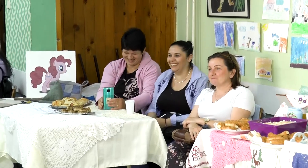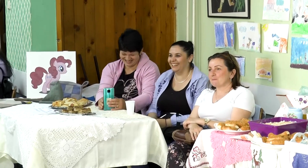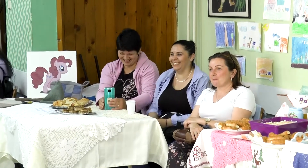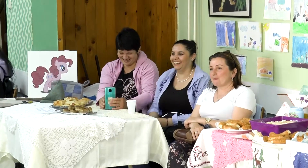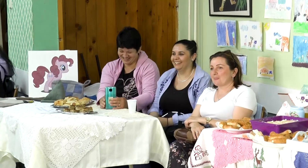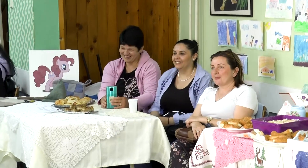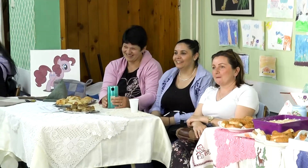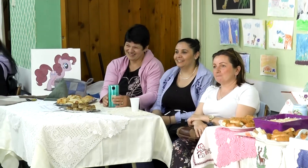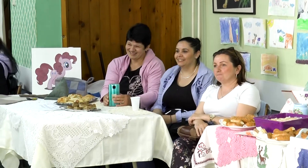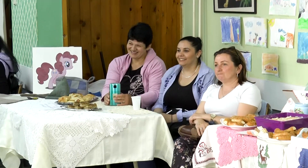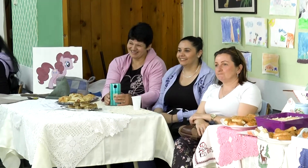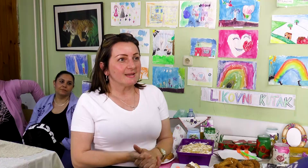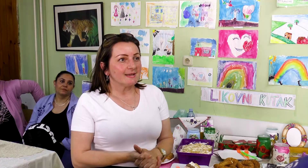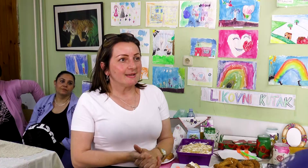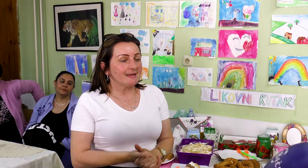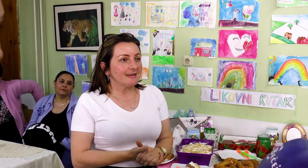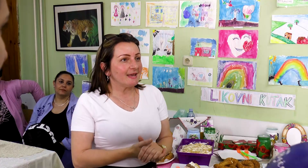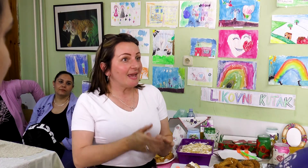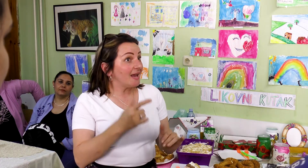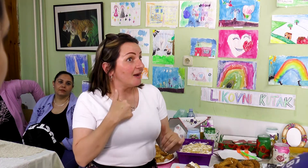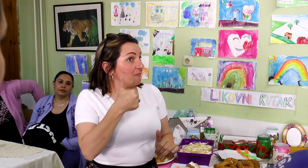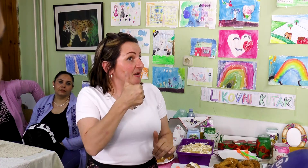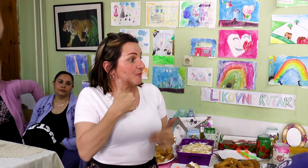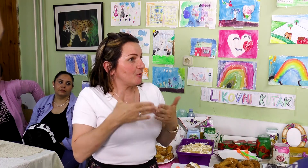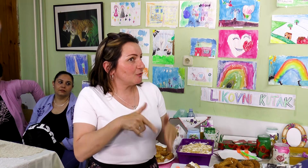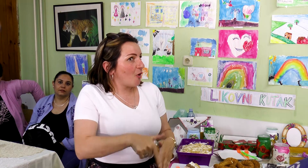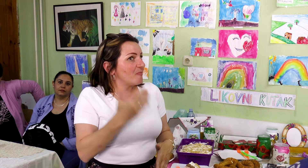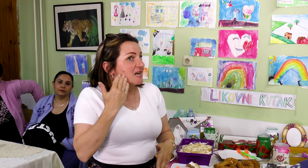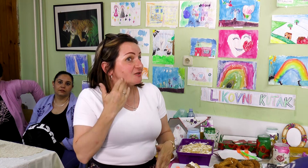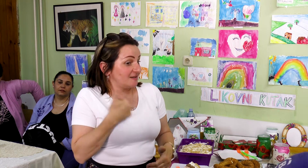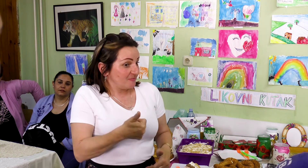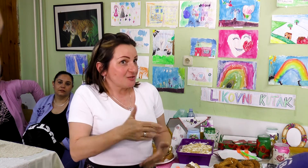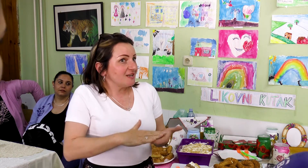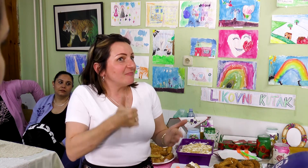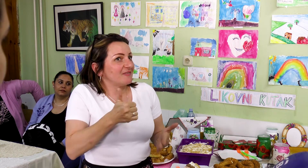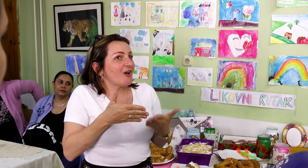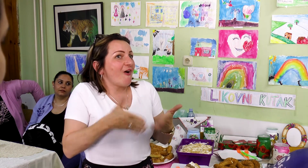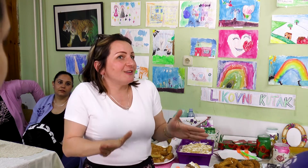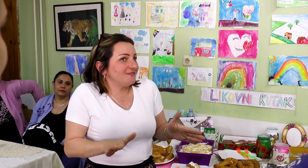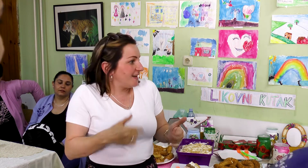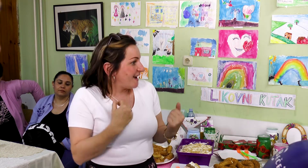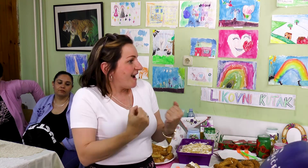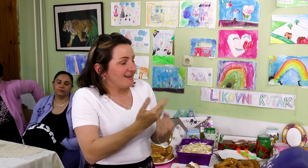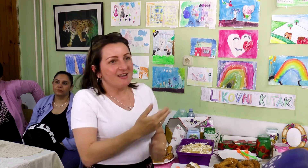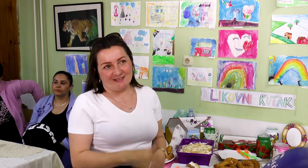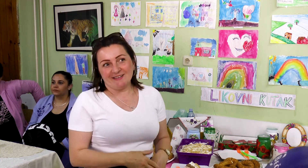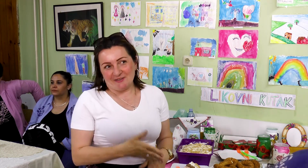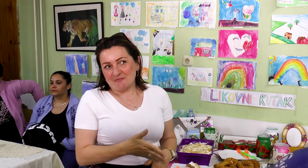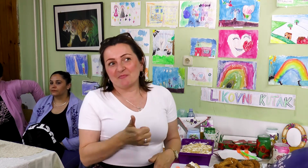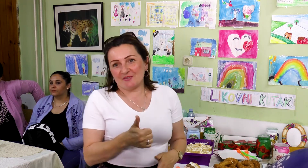ste svake godine, da li se svake godine odazivate? I ona je sada prvi put došla iz